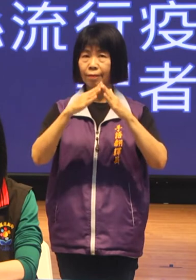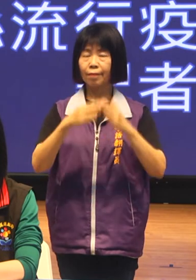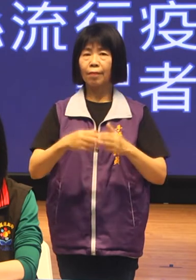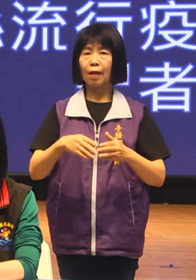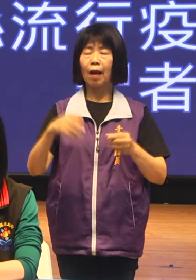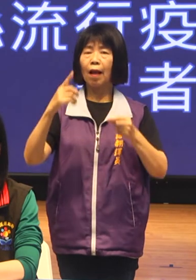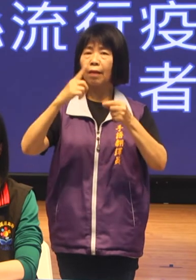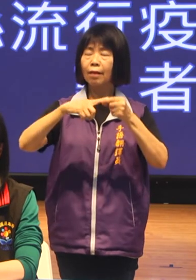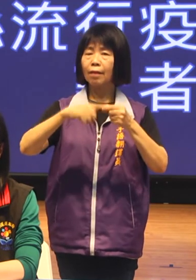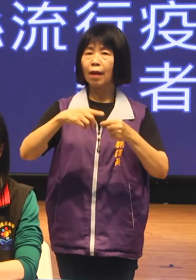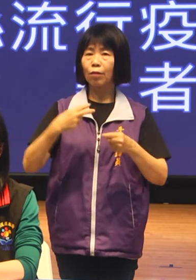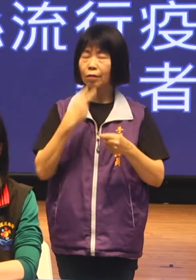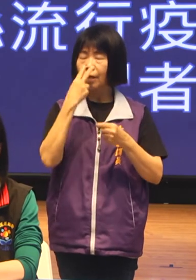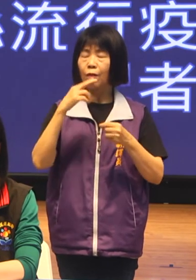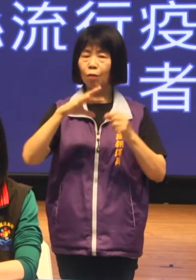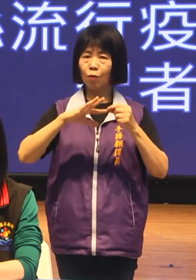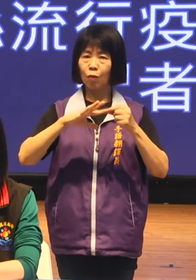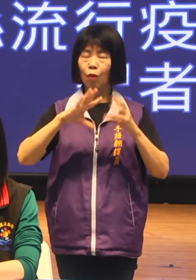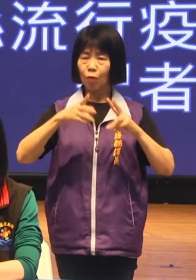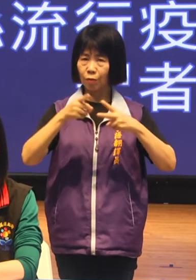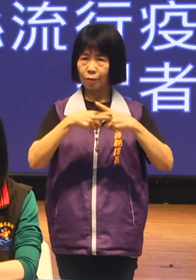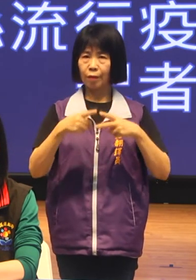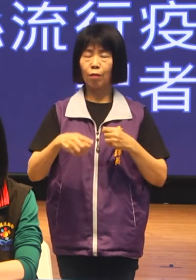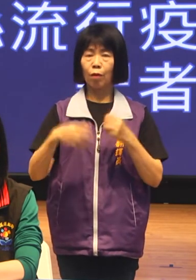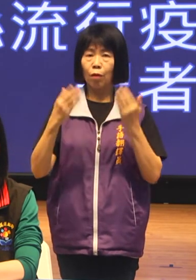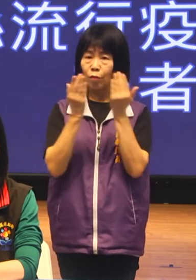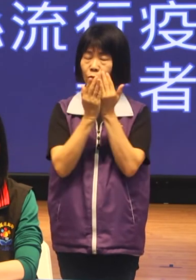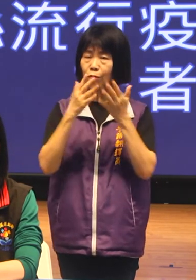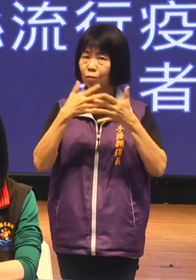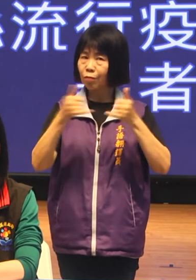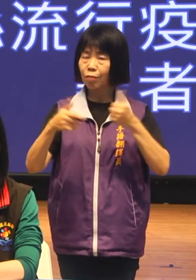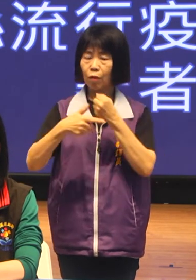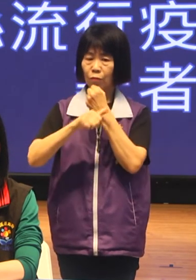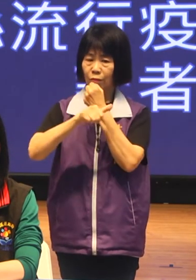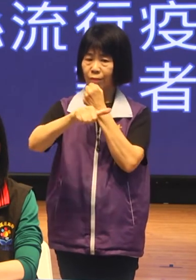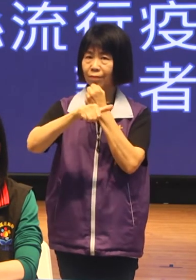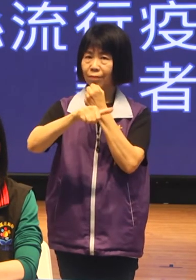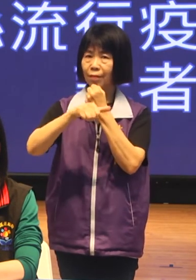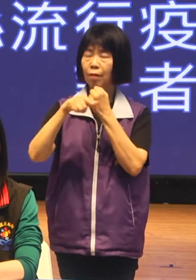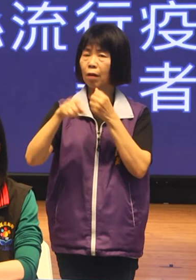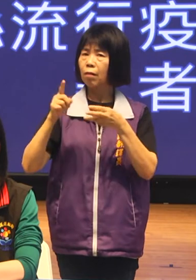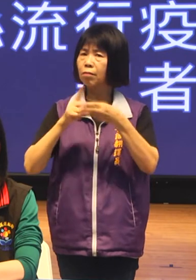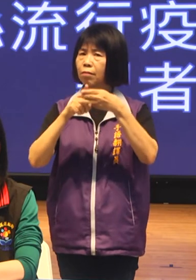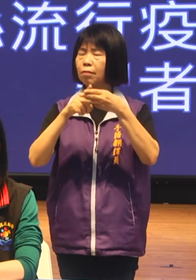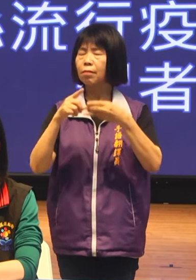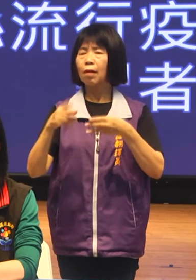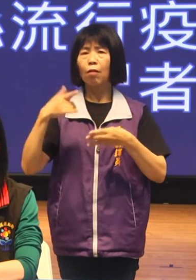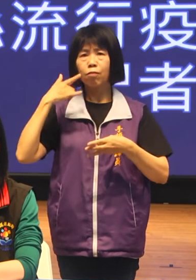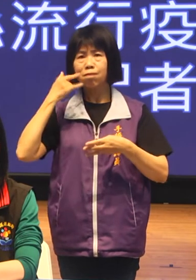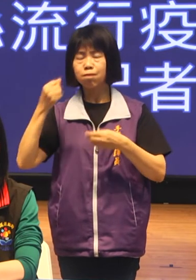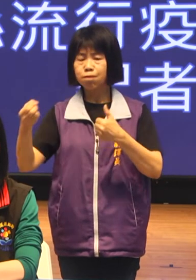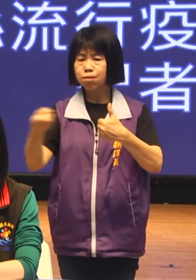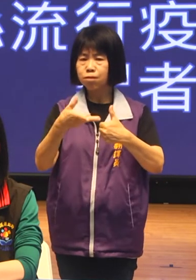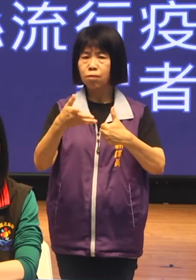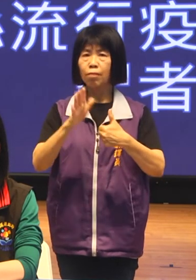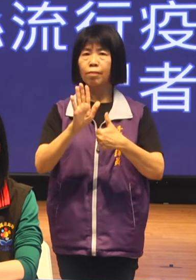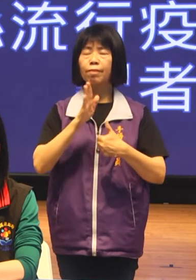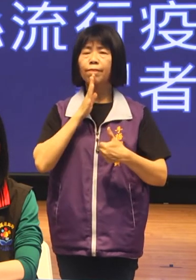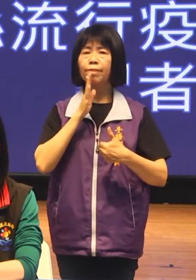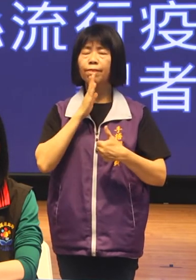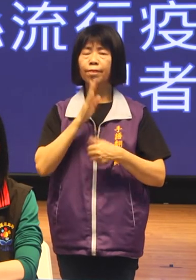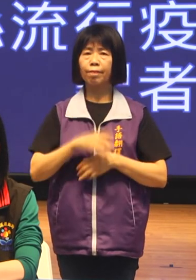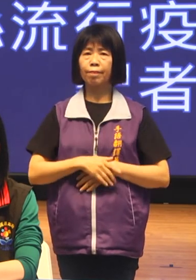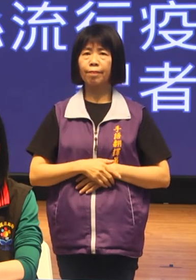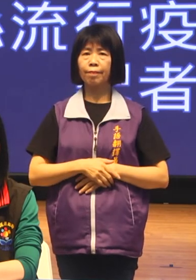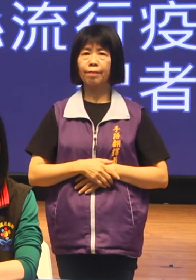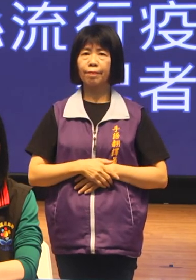稻香国小，稻香国小他是一位5年级的孩子确诊，那主要也是家长传染给孩子的一个